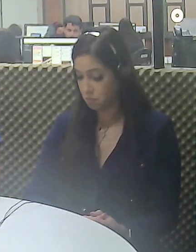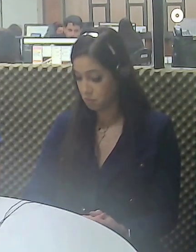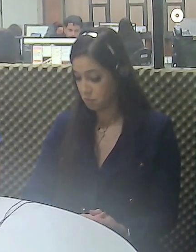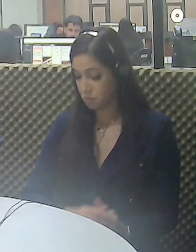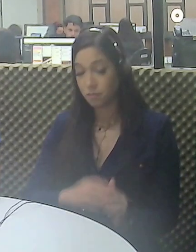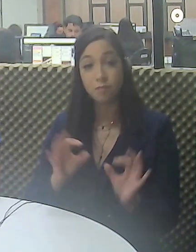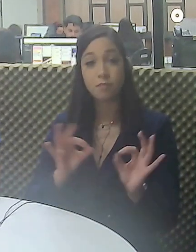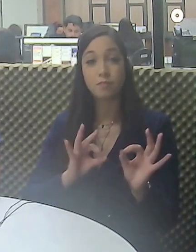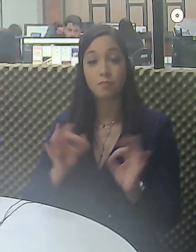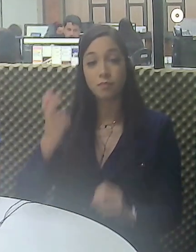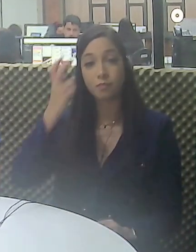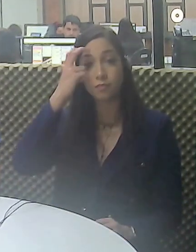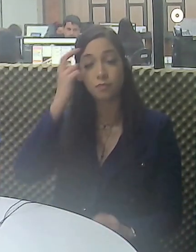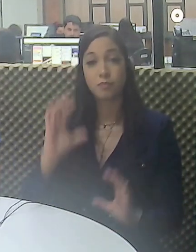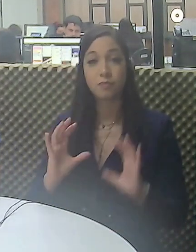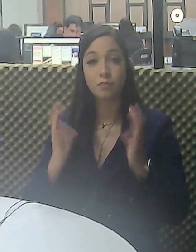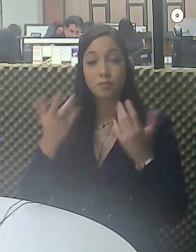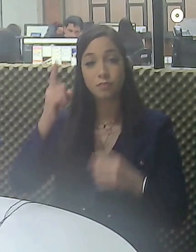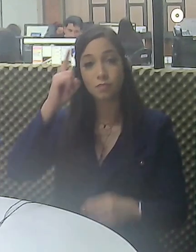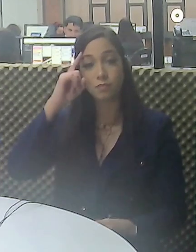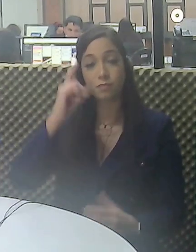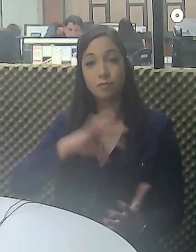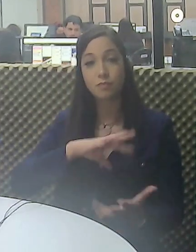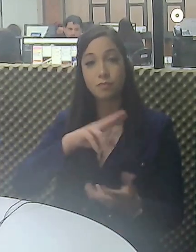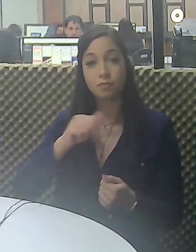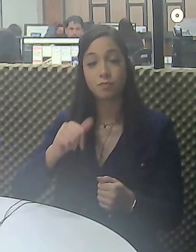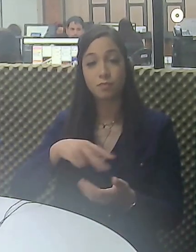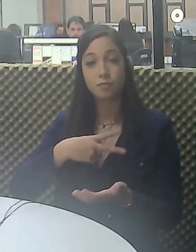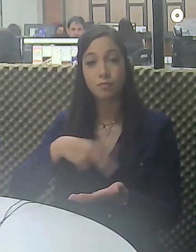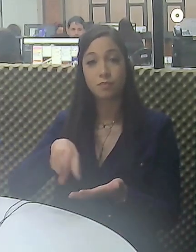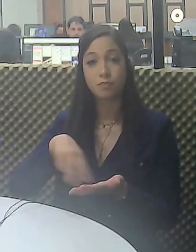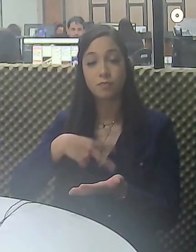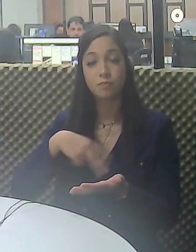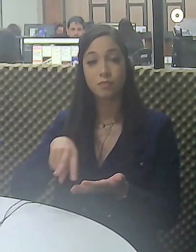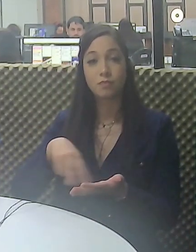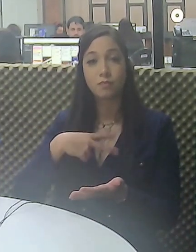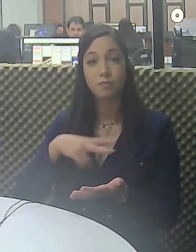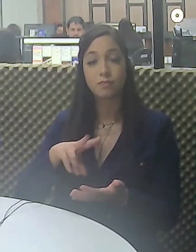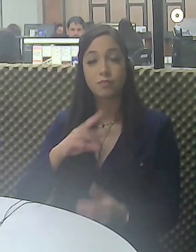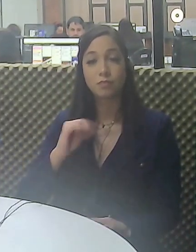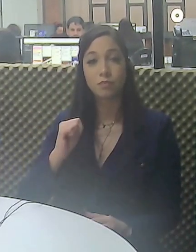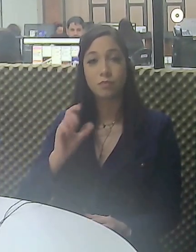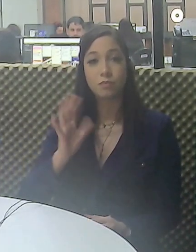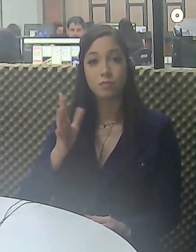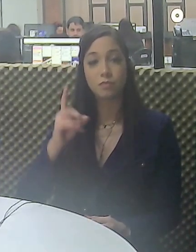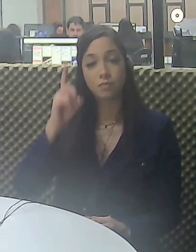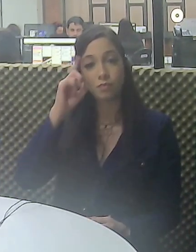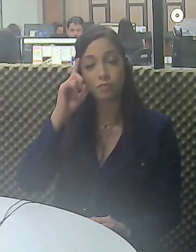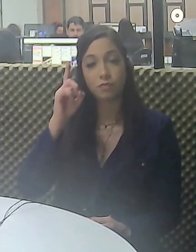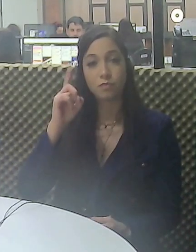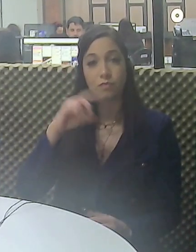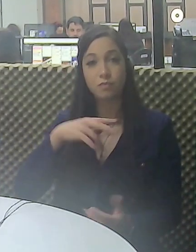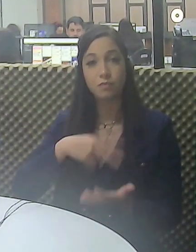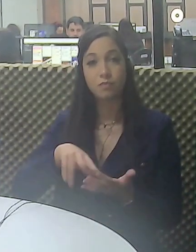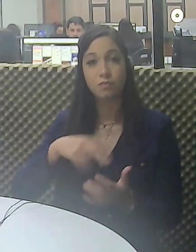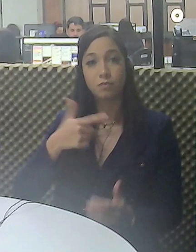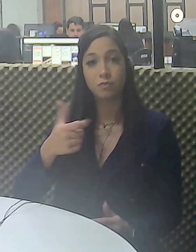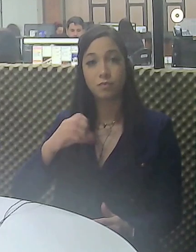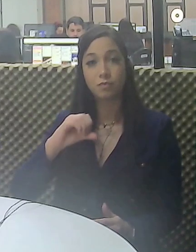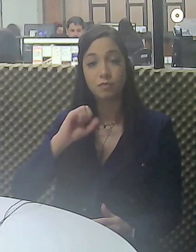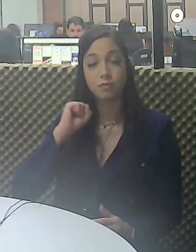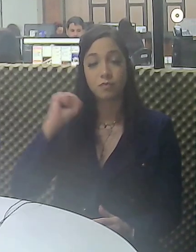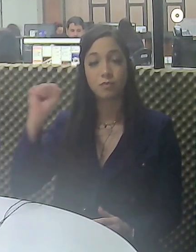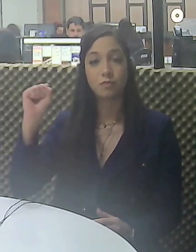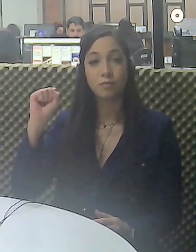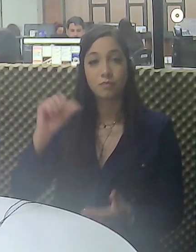Programação cultural marca celebrações pelo Dia Internacional da Dança. Com a proximidade do Dia Internacional da Dança, celebrado em 29 de